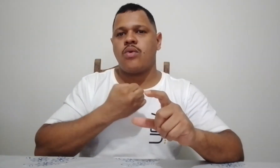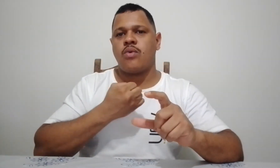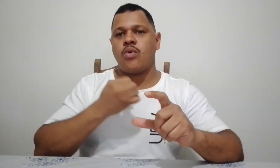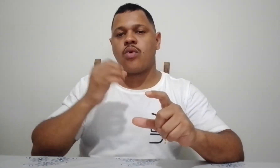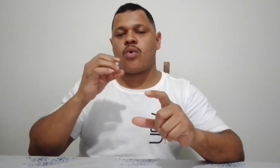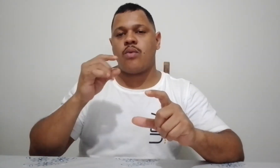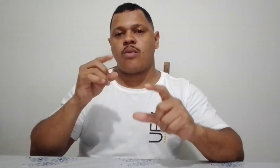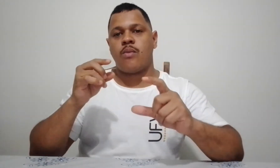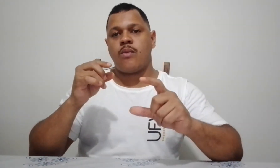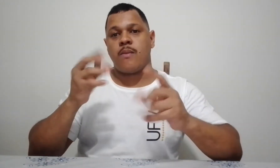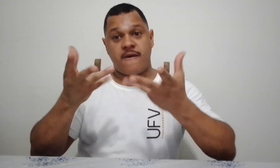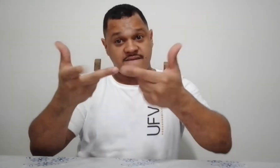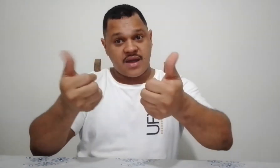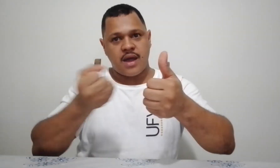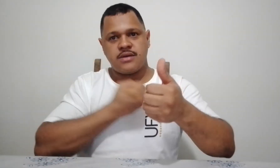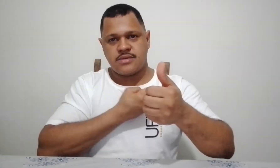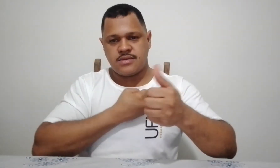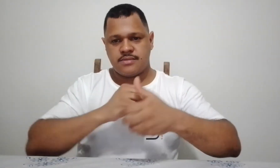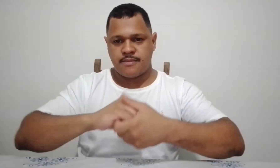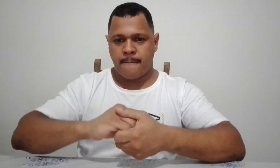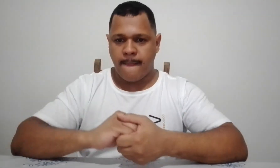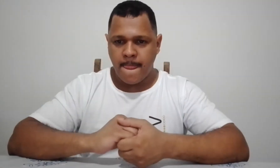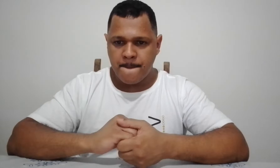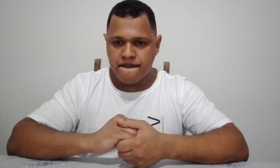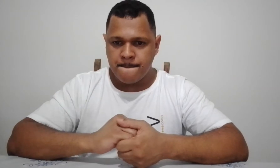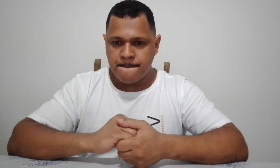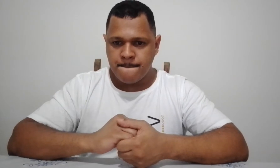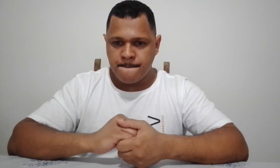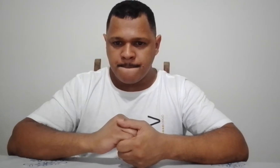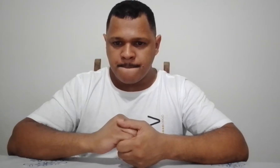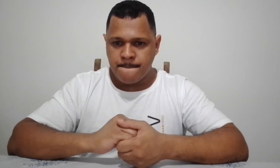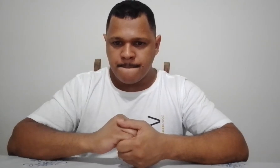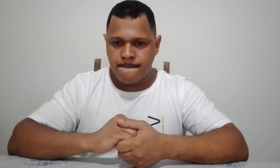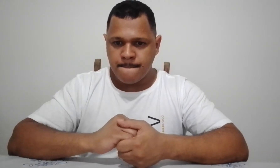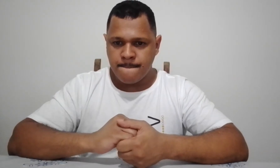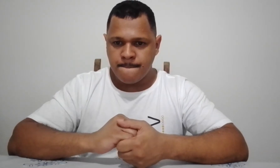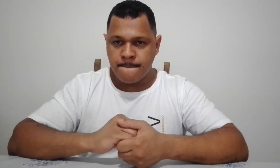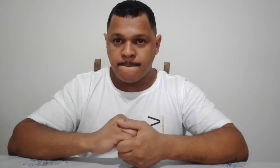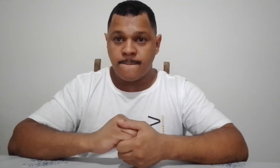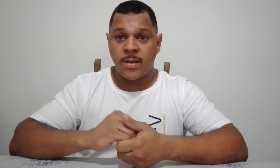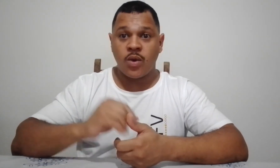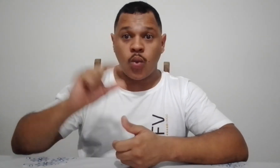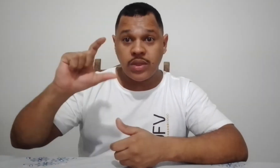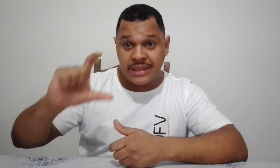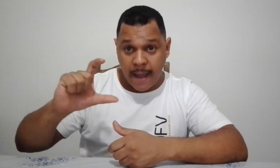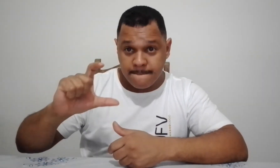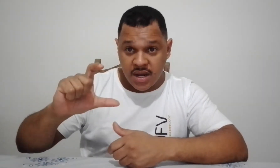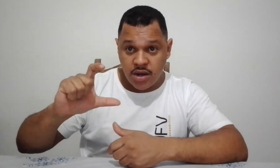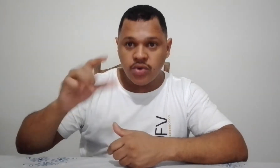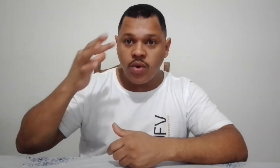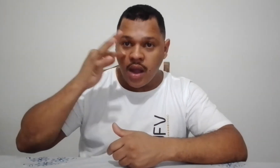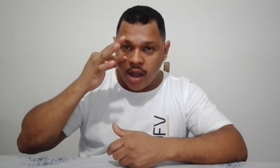Então, nós temos aqui o tamanho real aqui, R cosseno θ. O